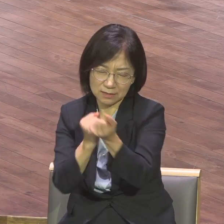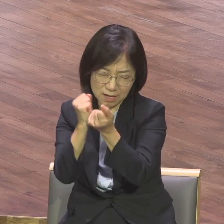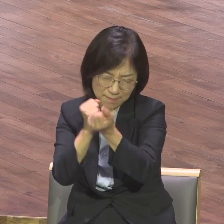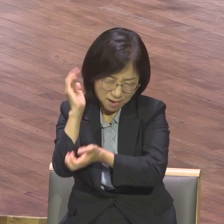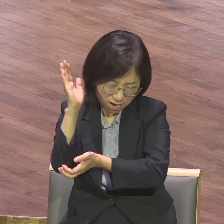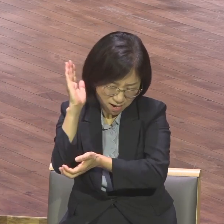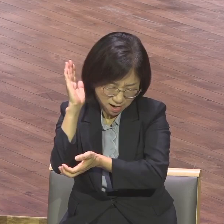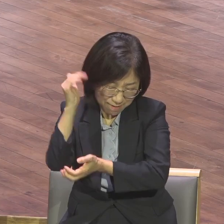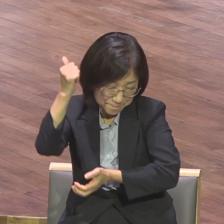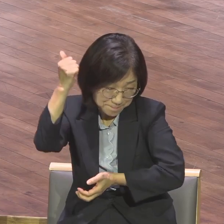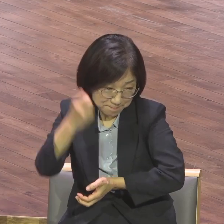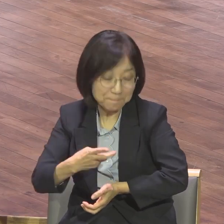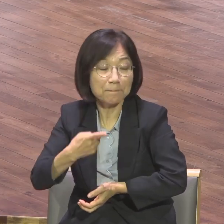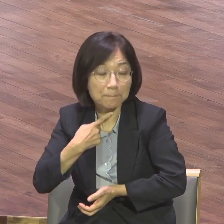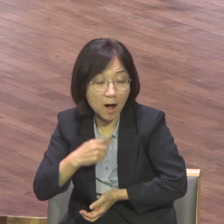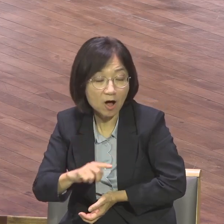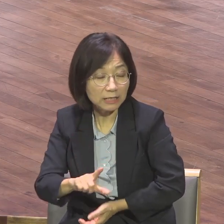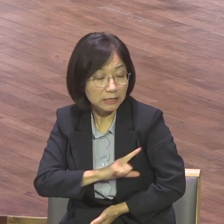것이다.